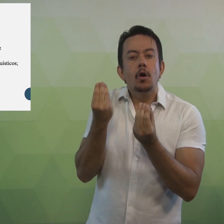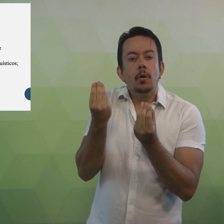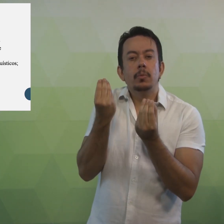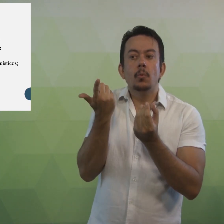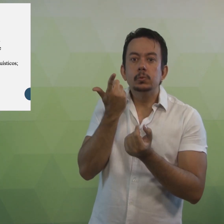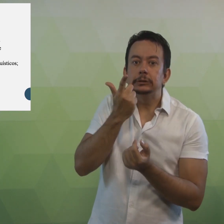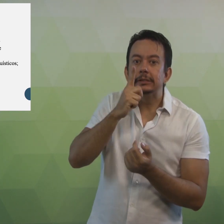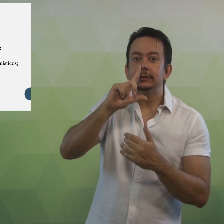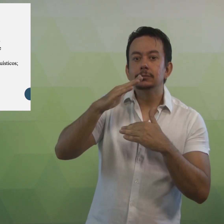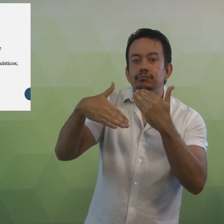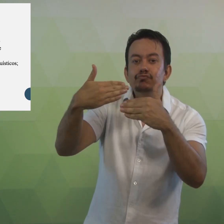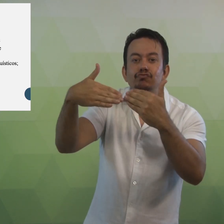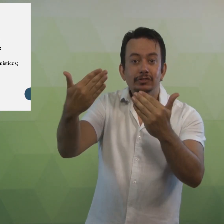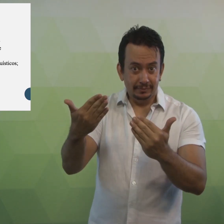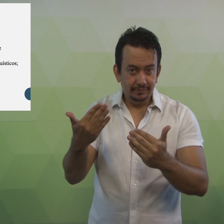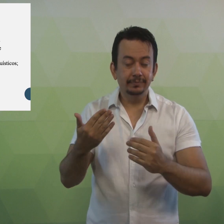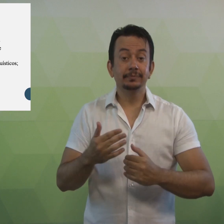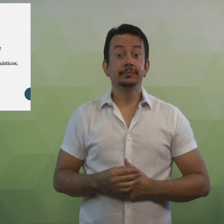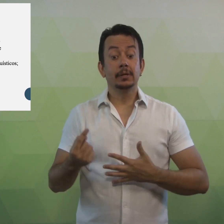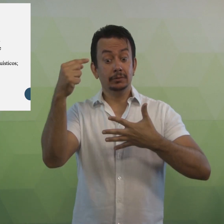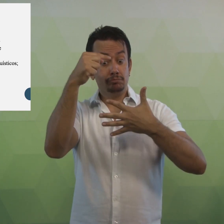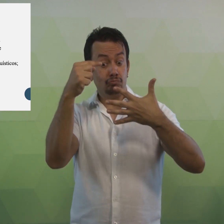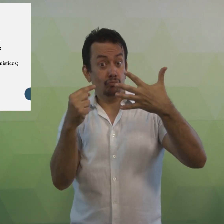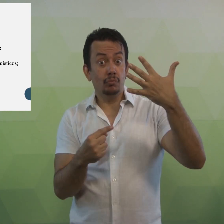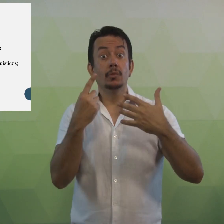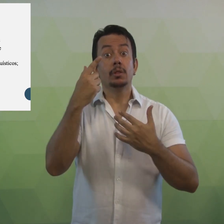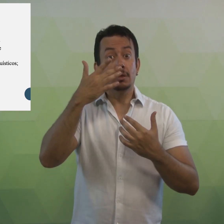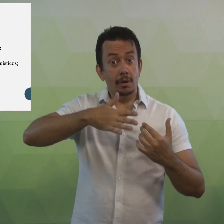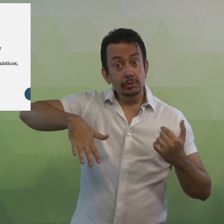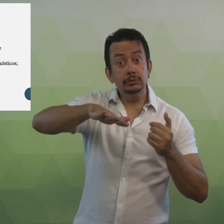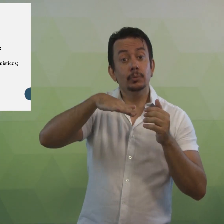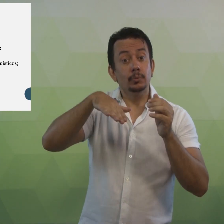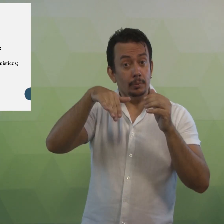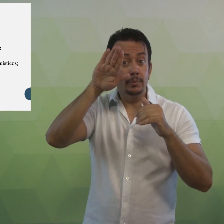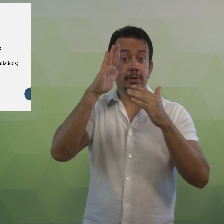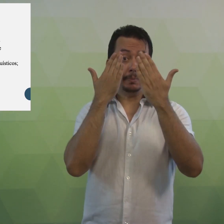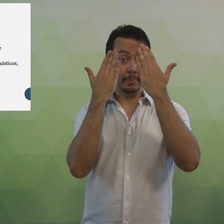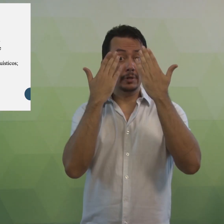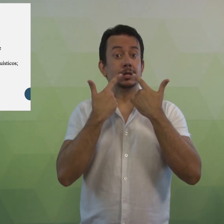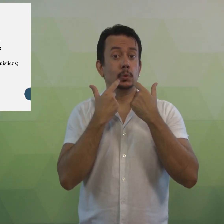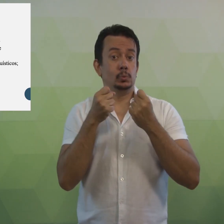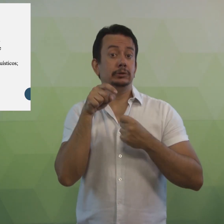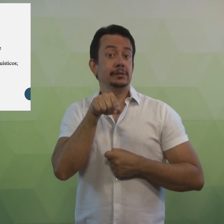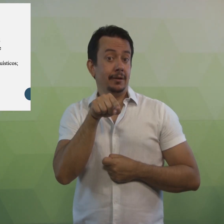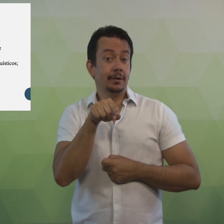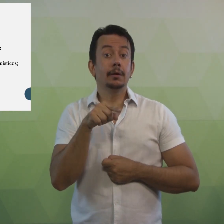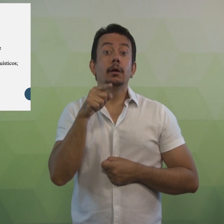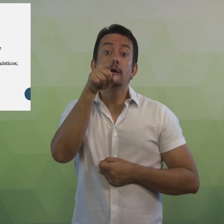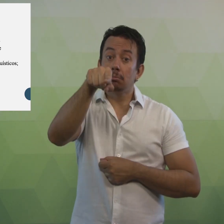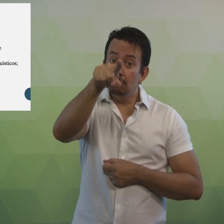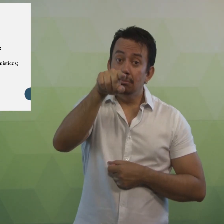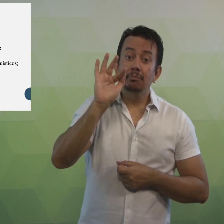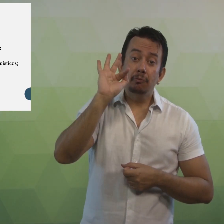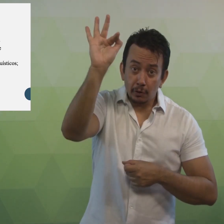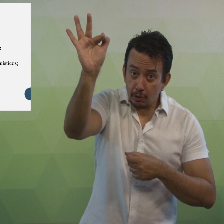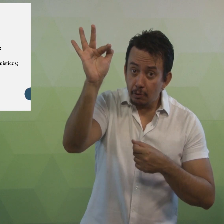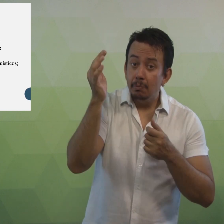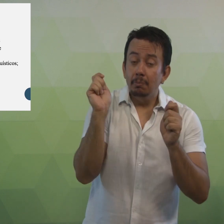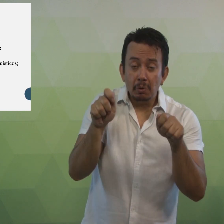é o distúrbio de aquisição e processamento de linguagem. E todos esses são fatores que estão incluídos